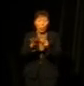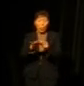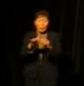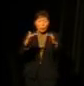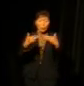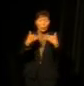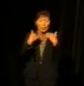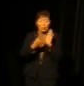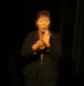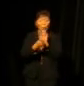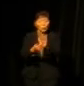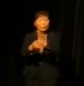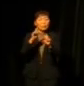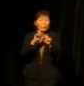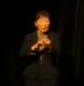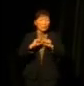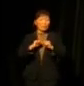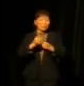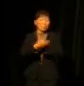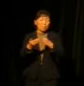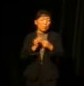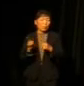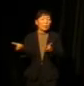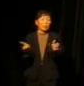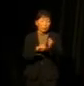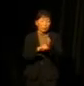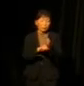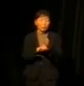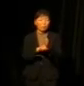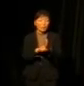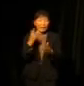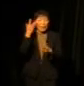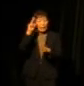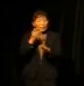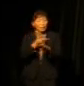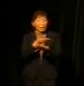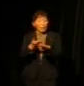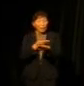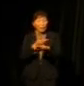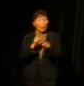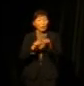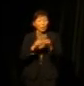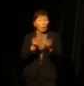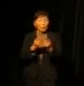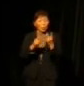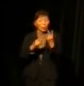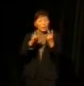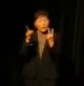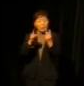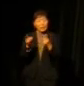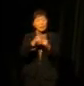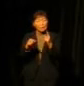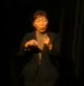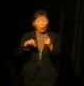です。で、この頃の通学ですけども、鹿島小学校は2キロ以内は歩き、2キロ以上は自転車、